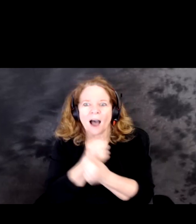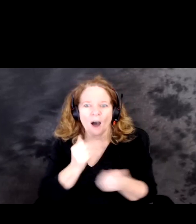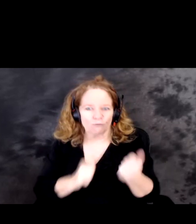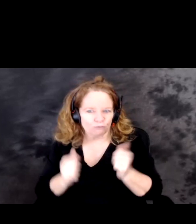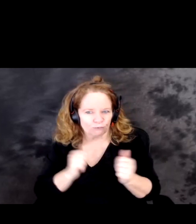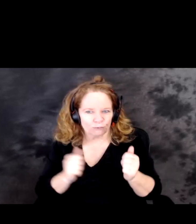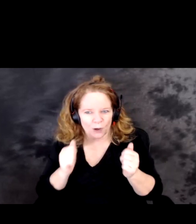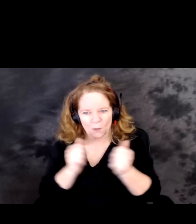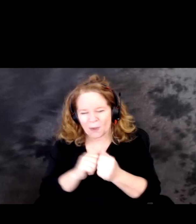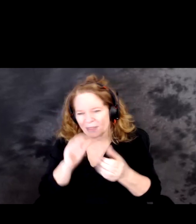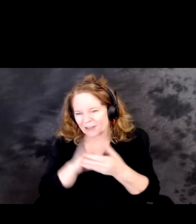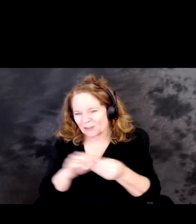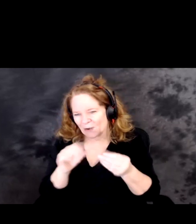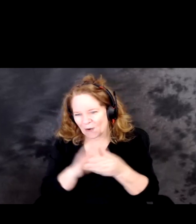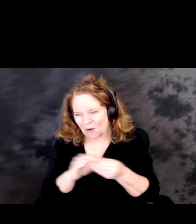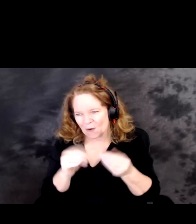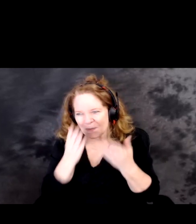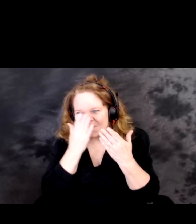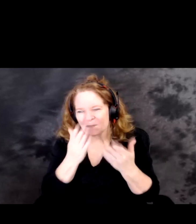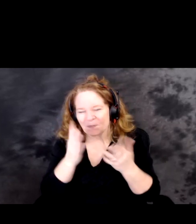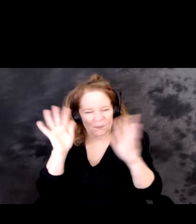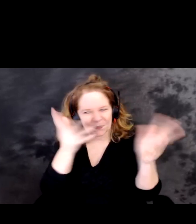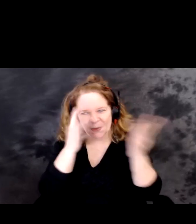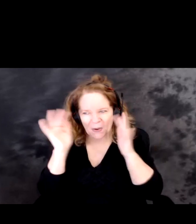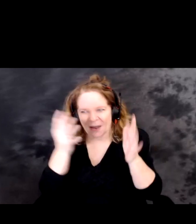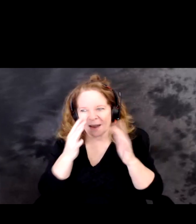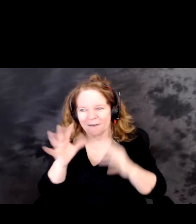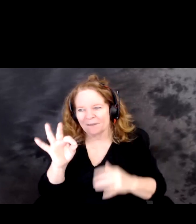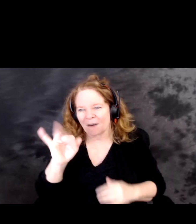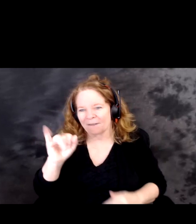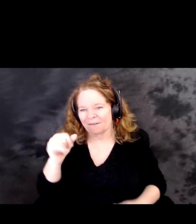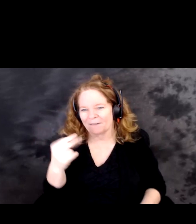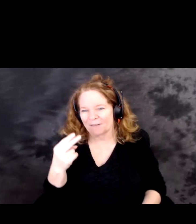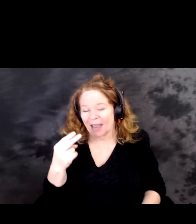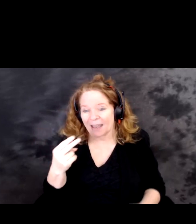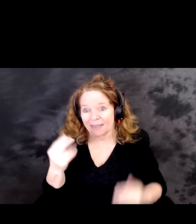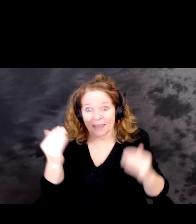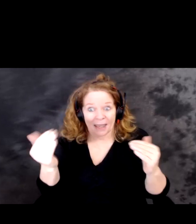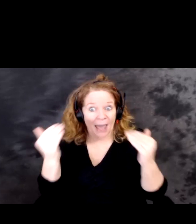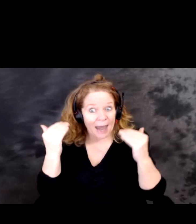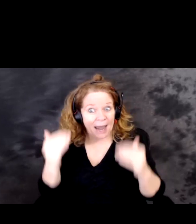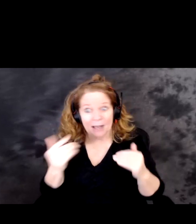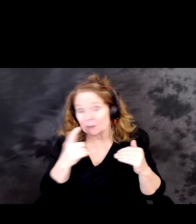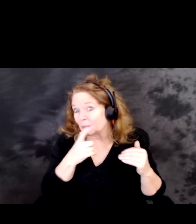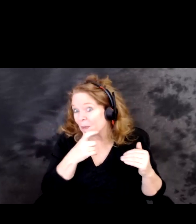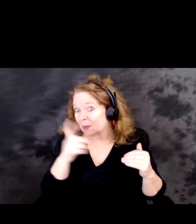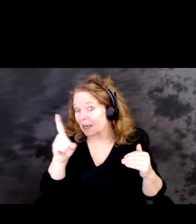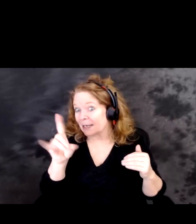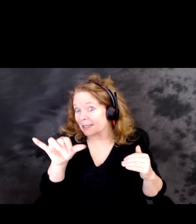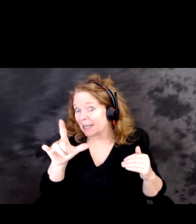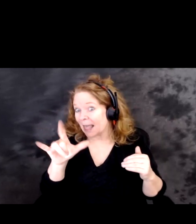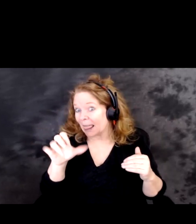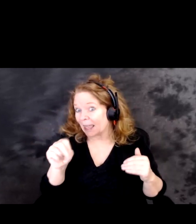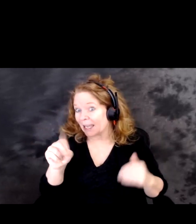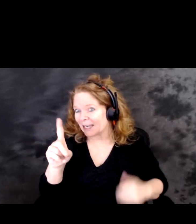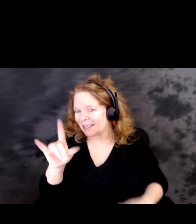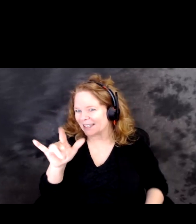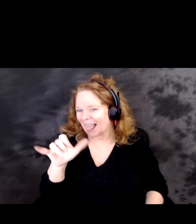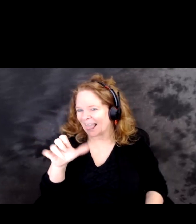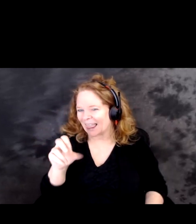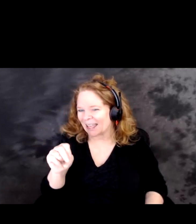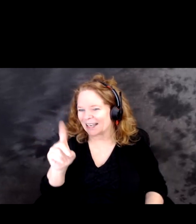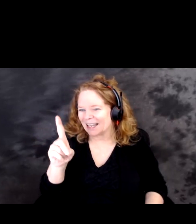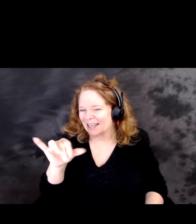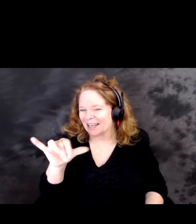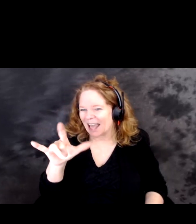nosotros. Nos encanta tenerte aquí en nuestra hora del cuento. Whoopity-doo para Faith. Y seguimos con